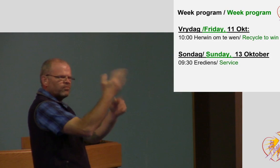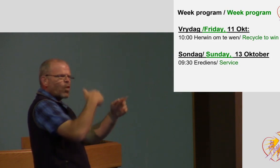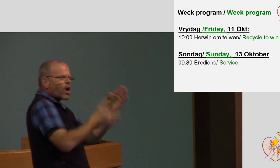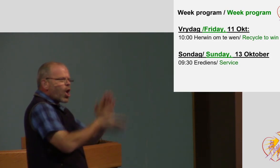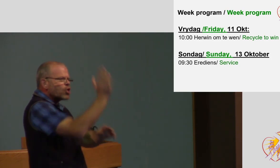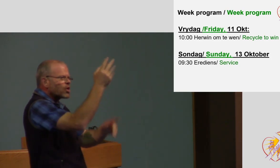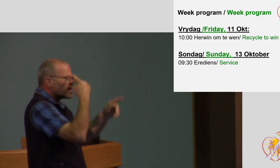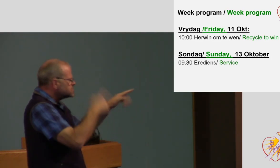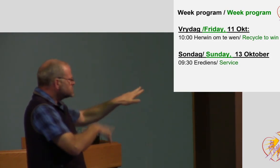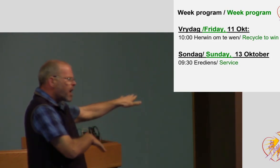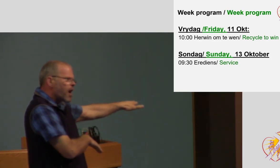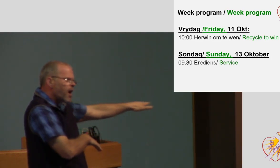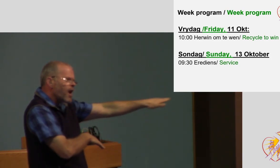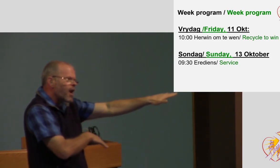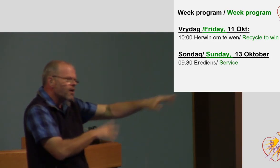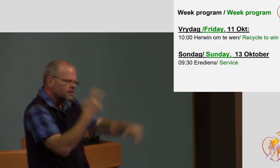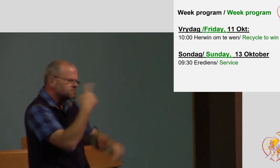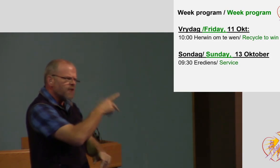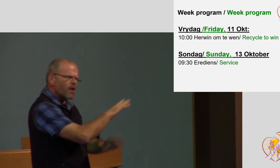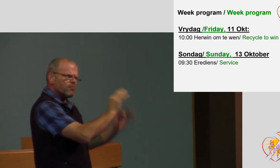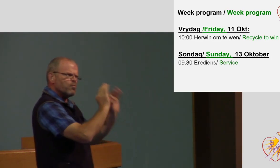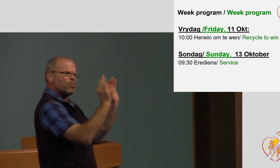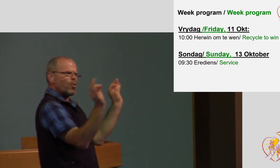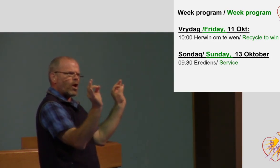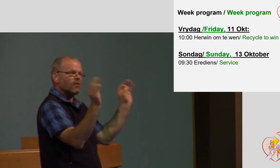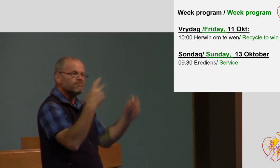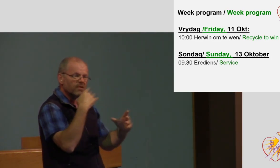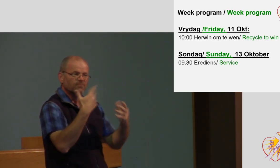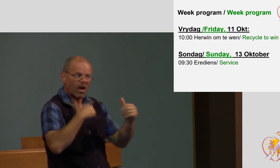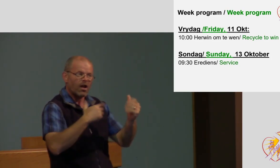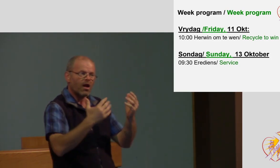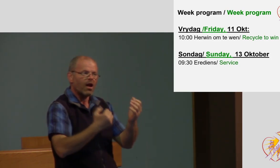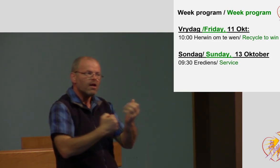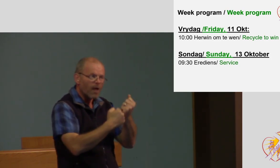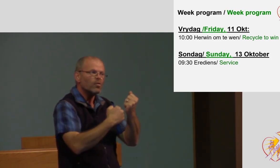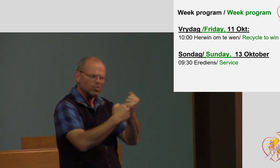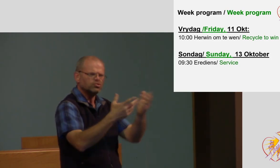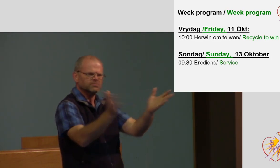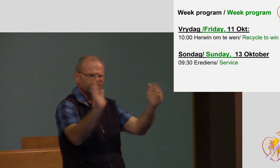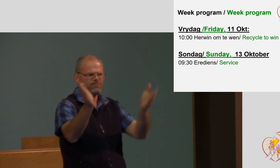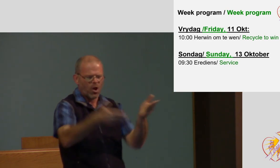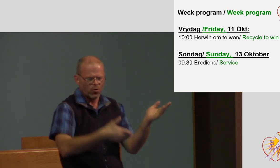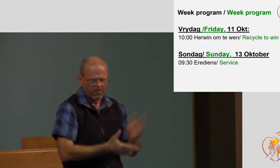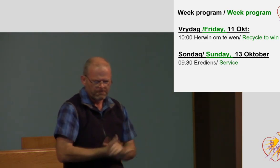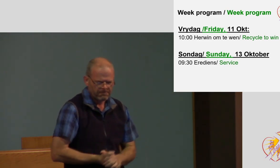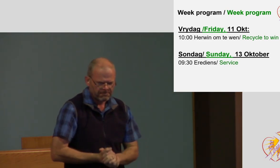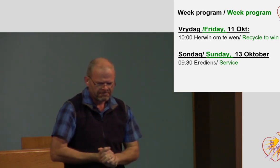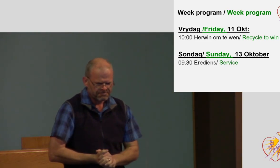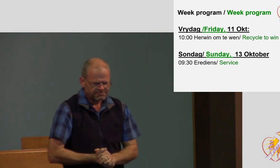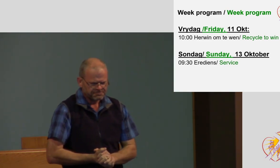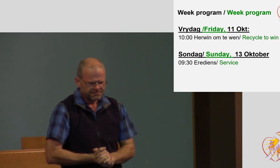voor in die portaal voor julle huis toe gaan. Al die mooi goed wat gemaak word. Kom ondersteun die projek, julle is